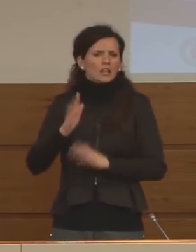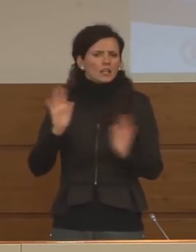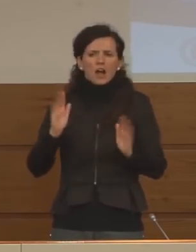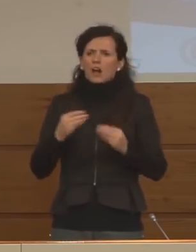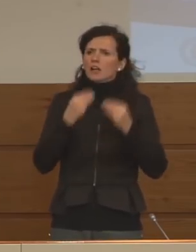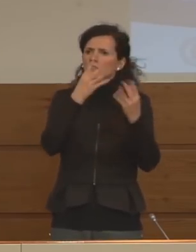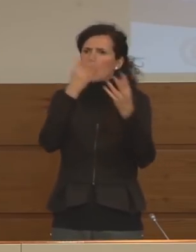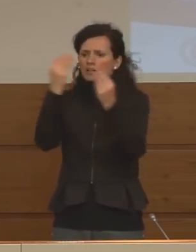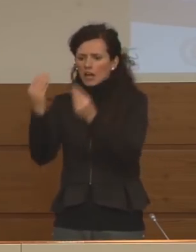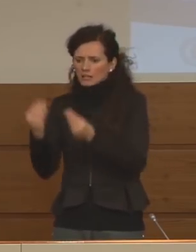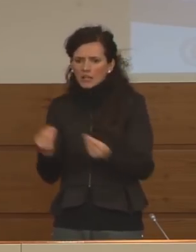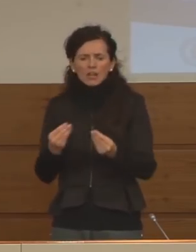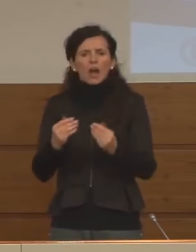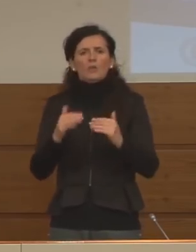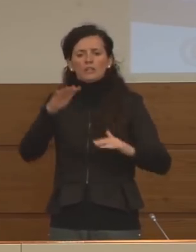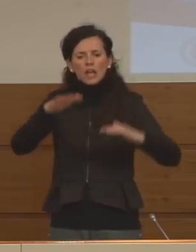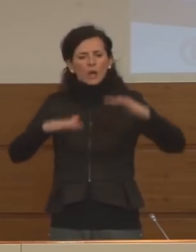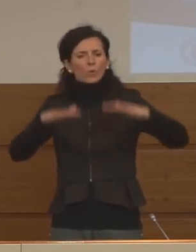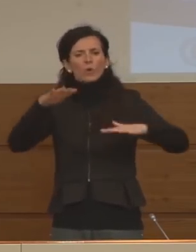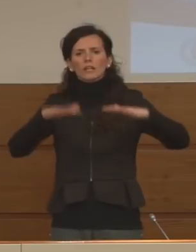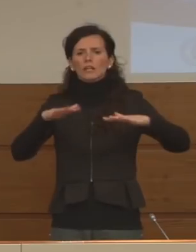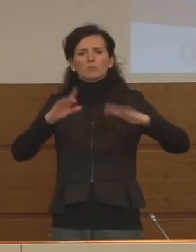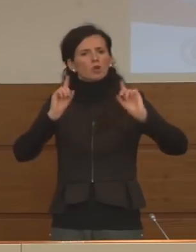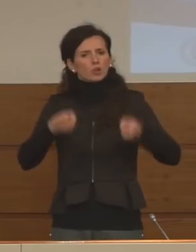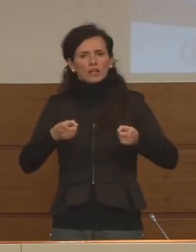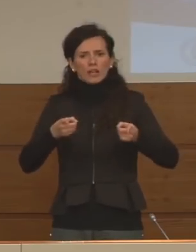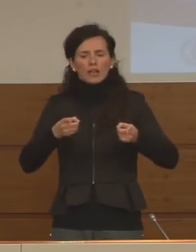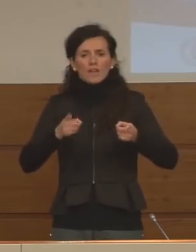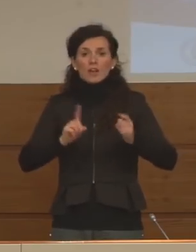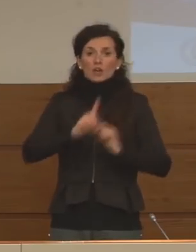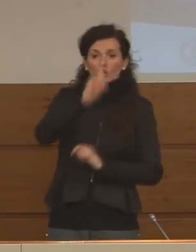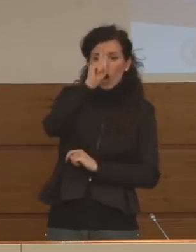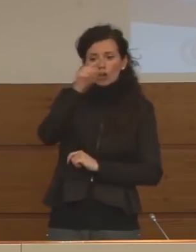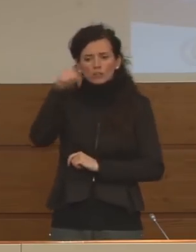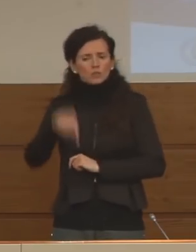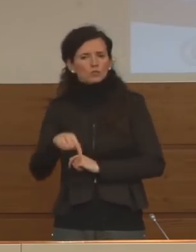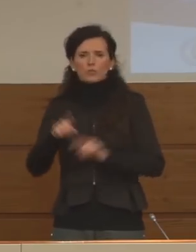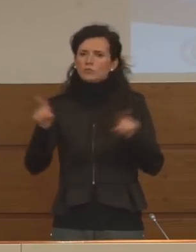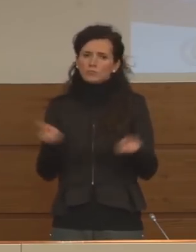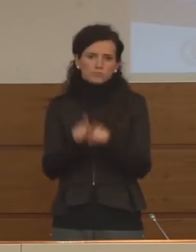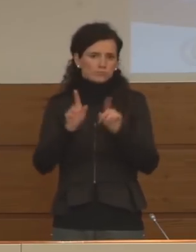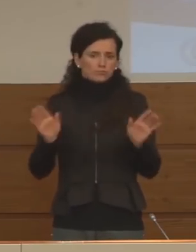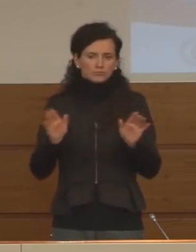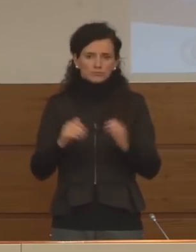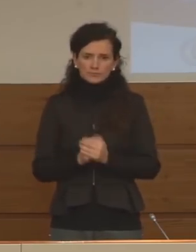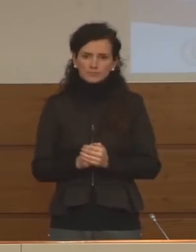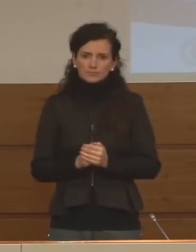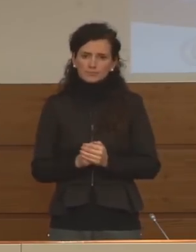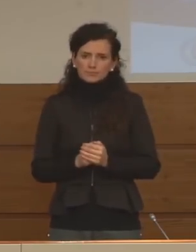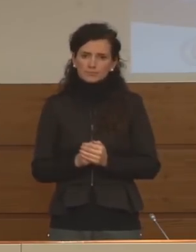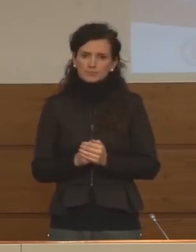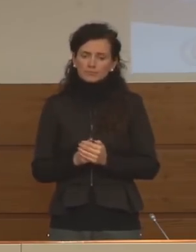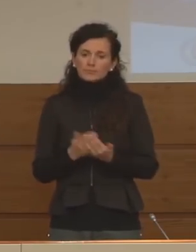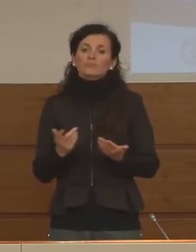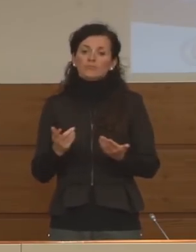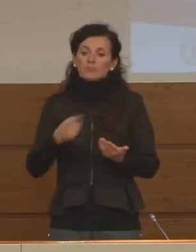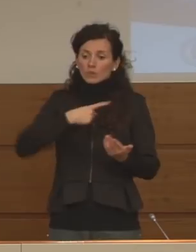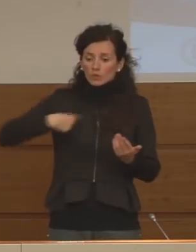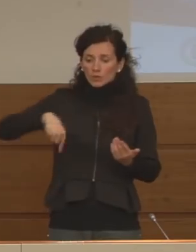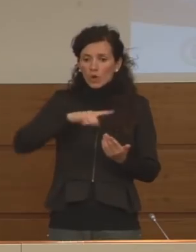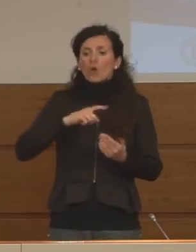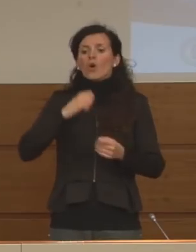equilibrio queste due leve se possibile lucidamente razionalmente